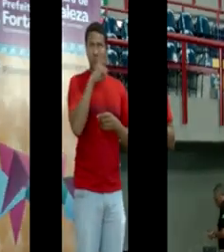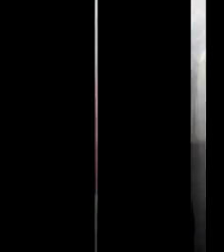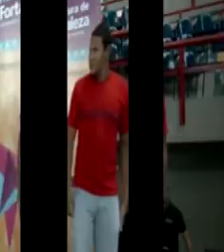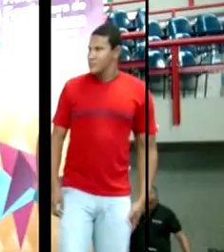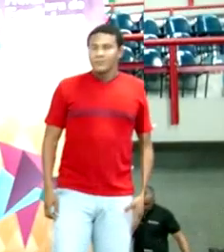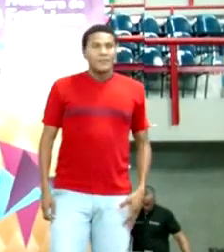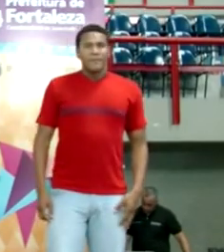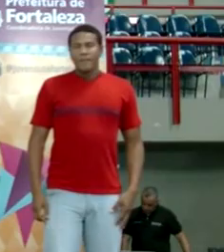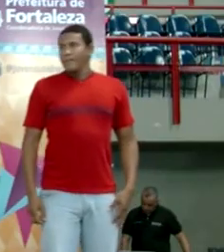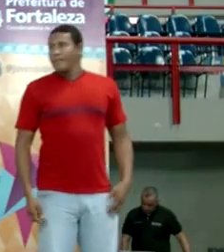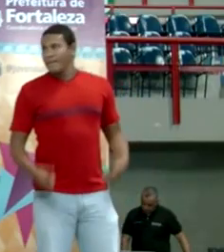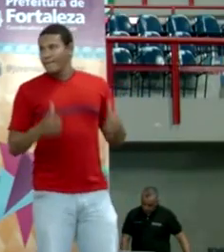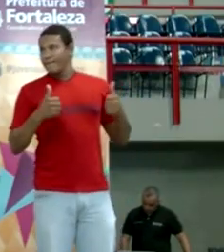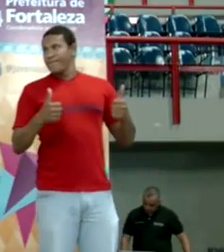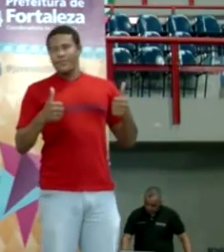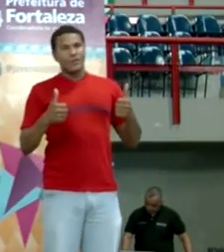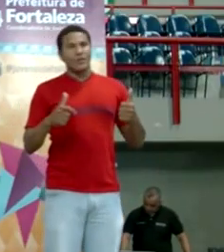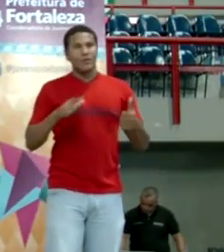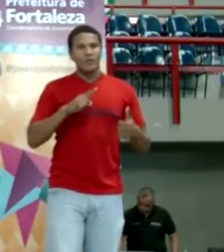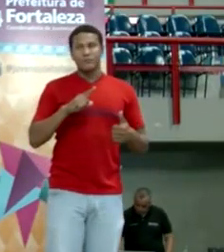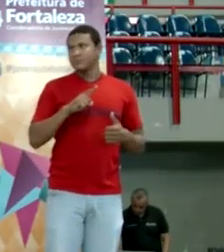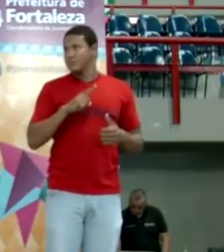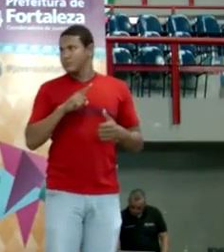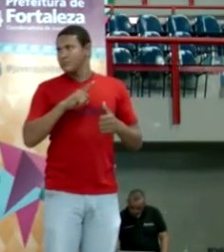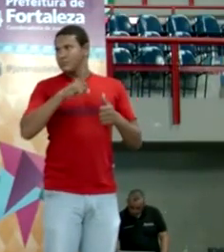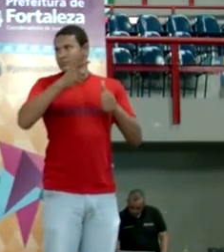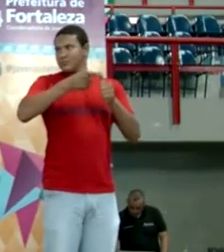aqui. Vamos lá. Primeira, irmã.